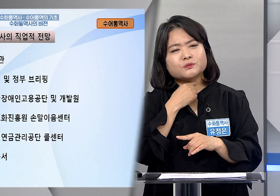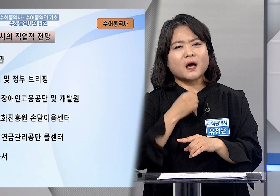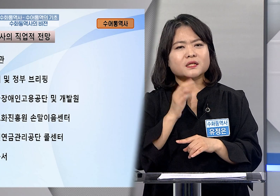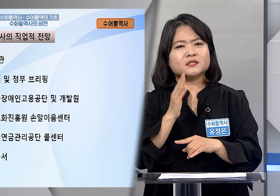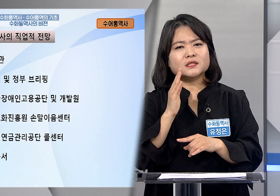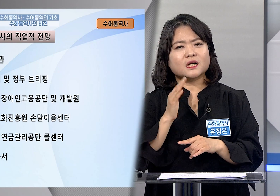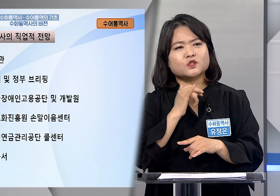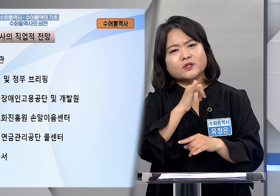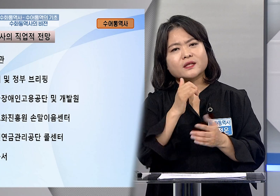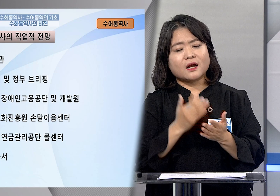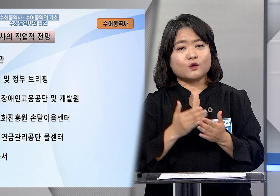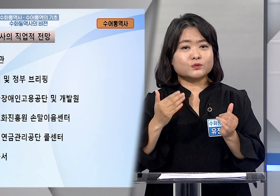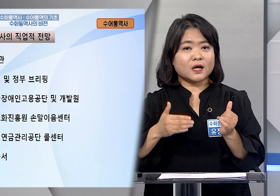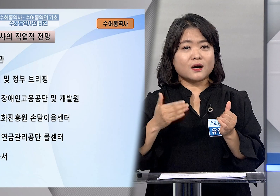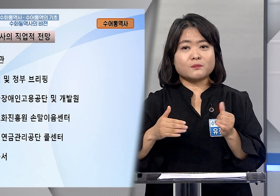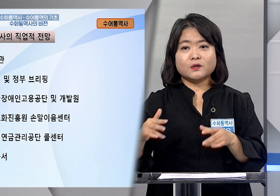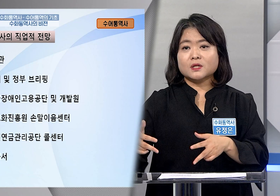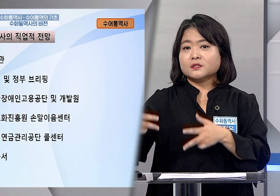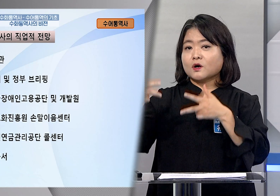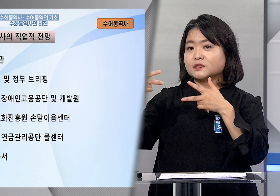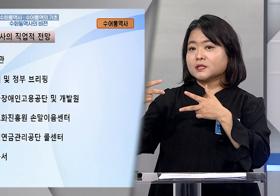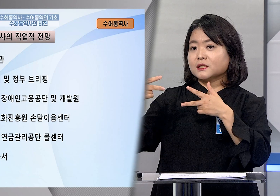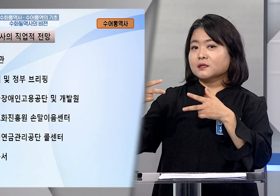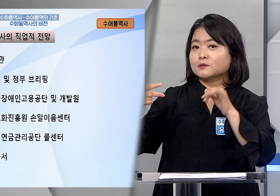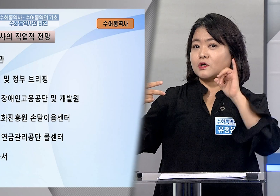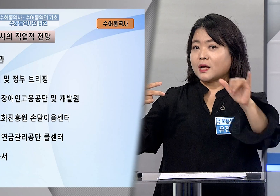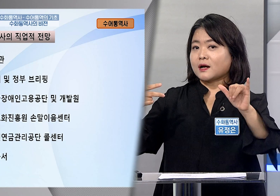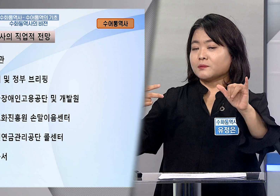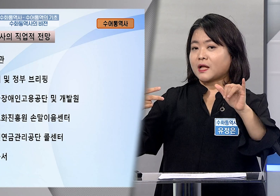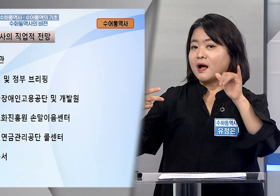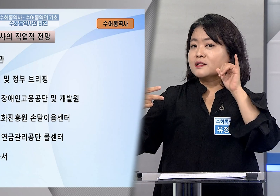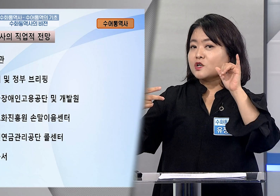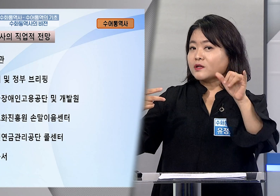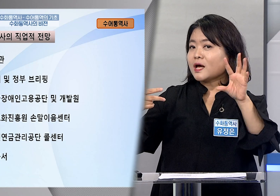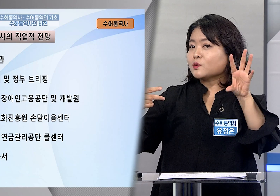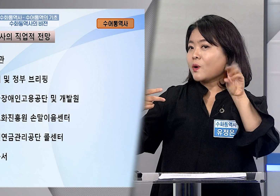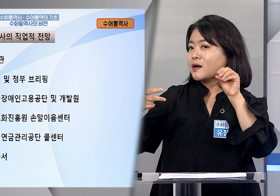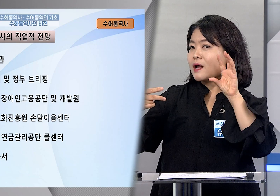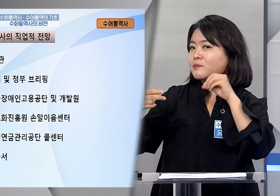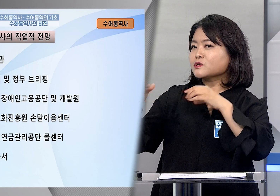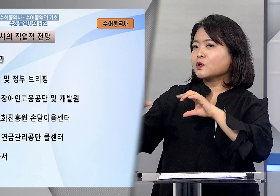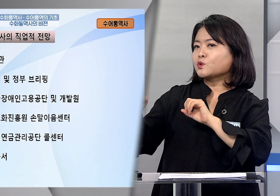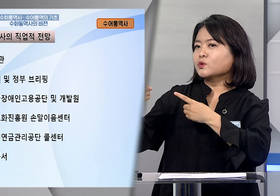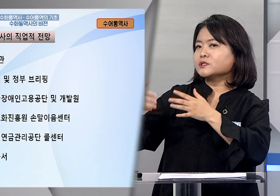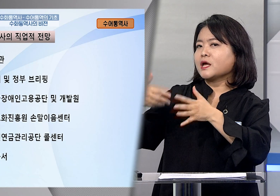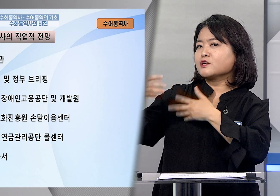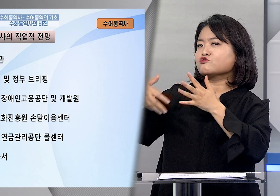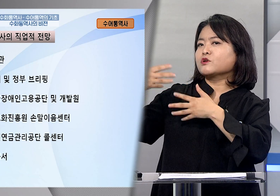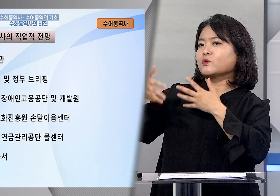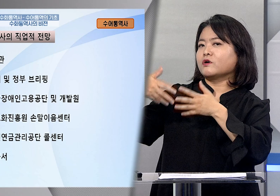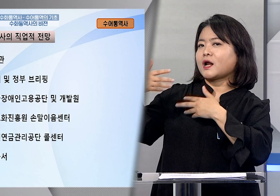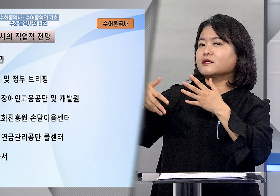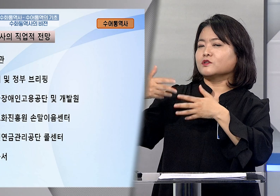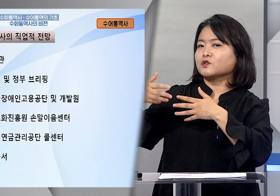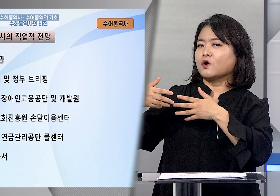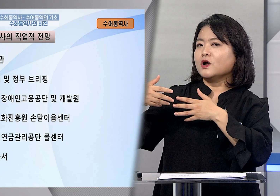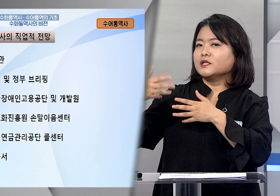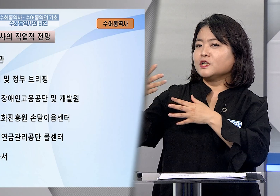말이 있으니까 전화해 달라고 부탁을 하면 역시 전화를 합니다. 전화 통화를 하면서 동시에 수어 통역을 하는 거죠. 이